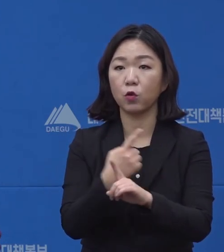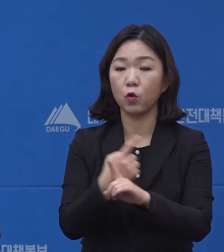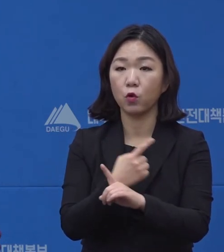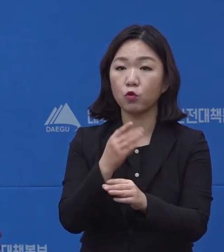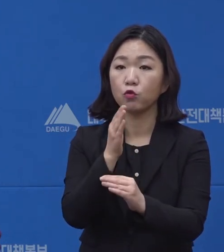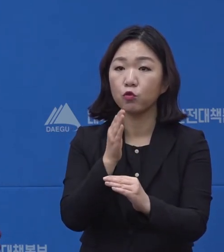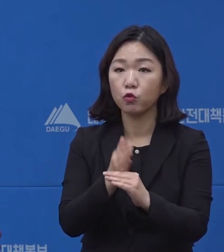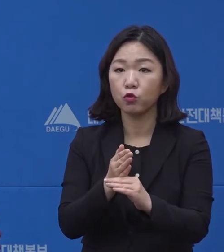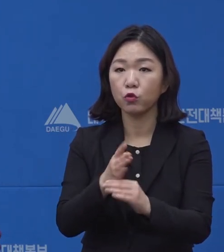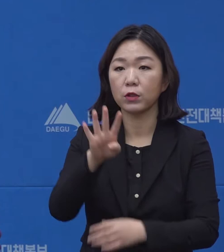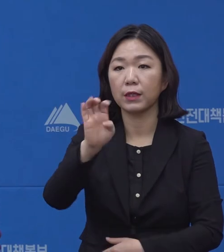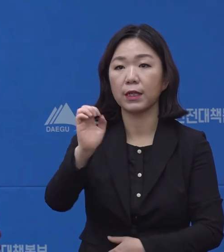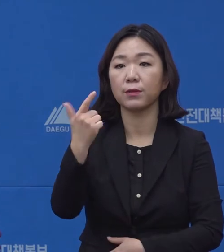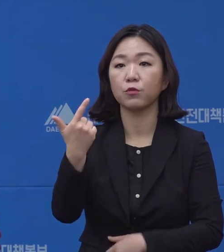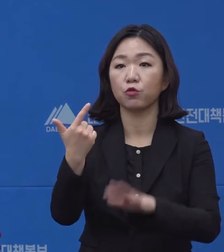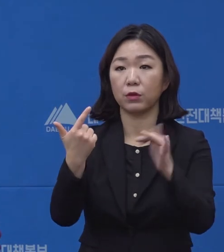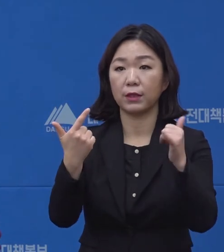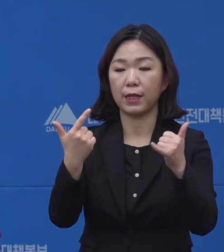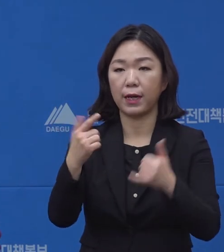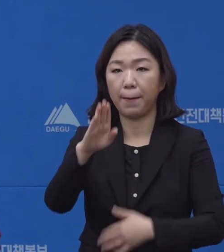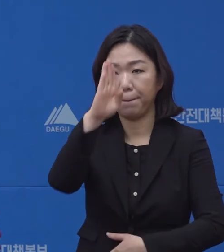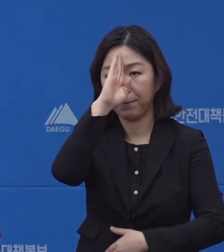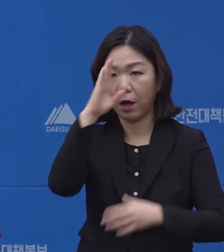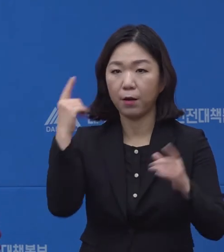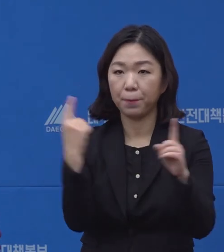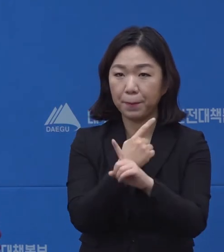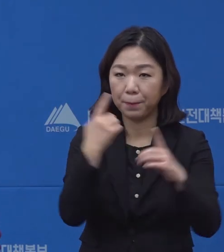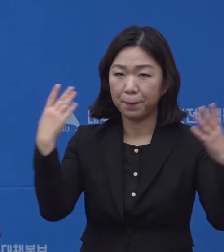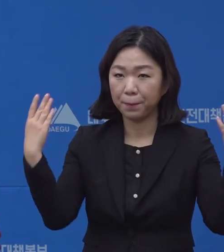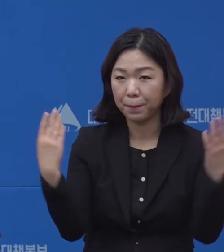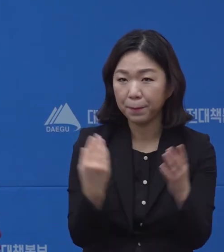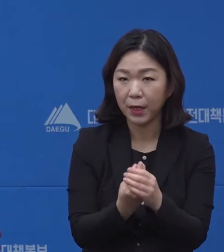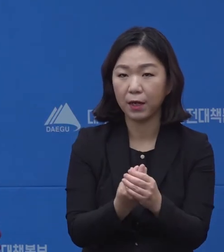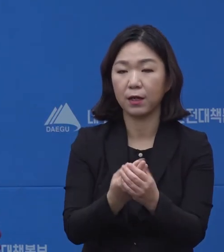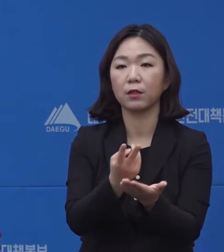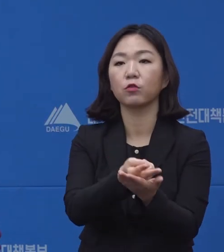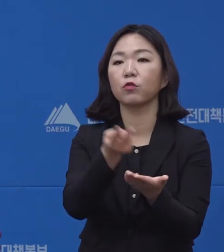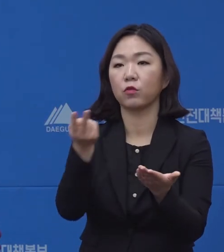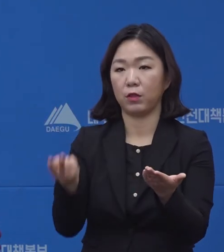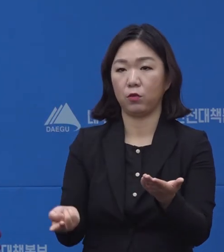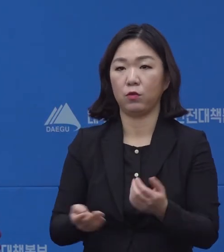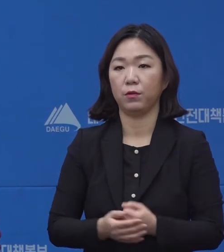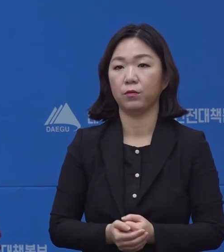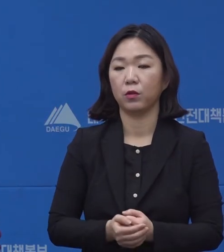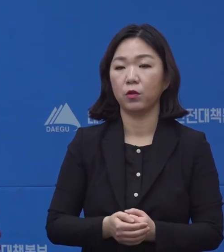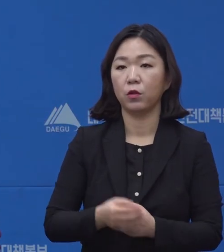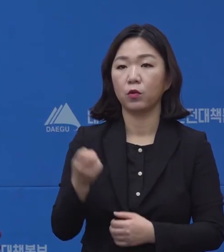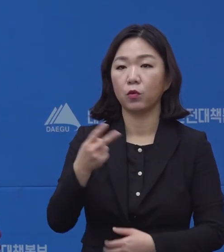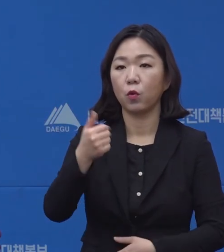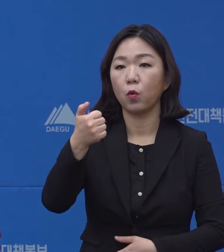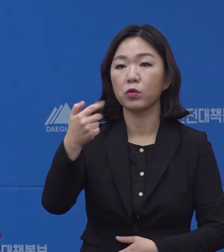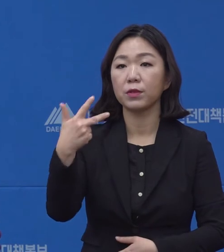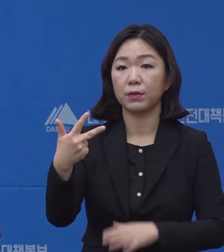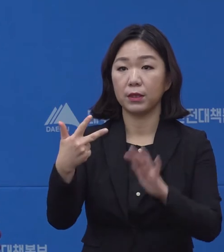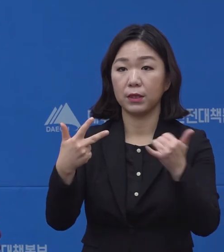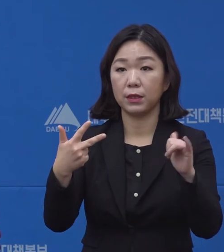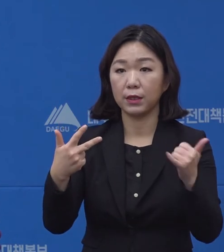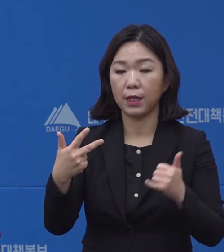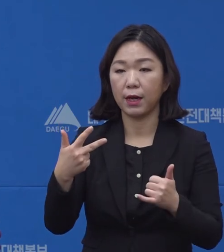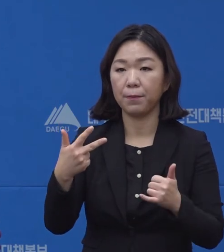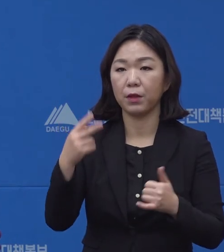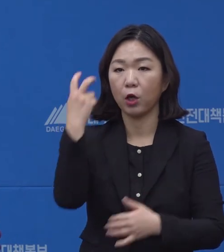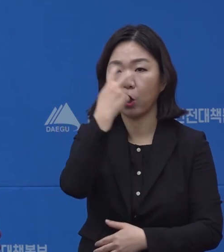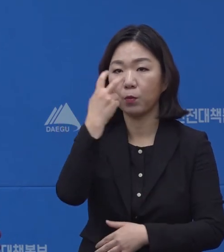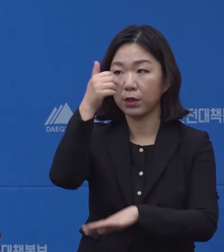환자 46명이 완치되어 퇴소합니다. 또 57명이 검사 결과를